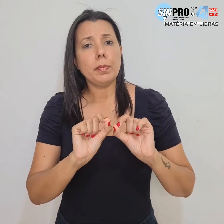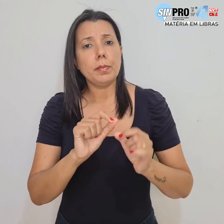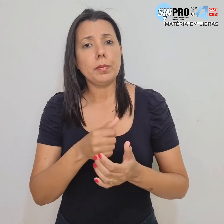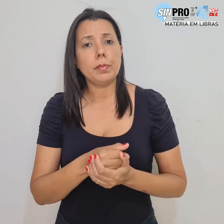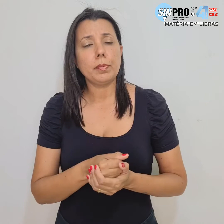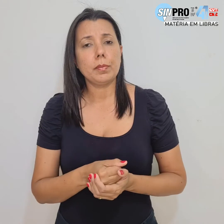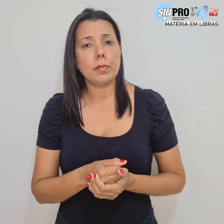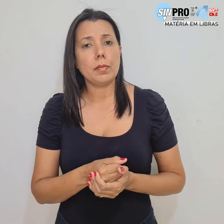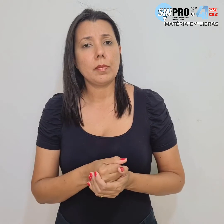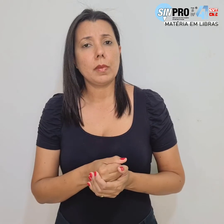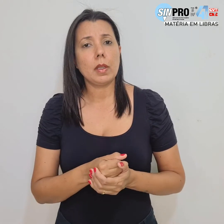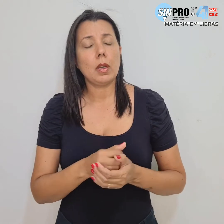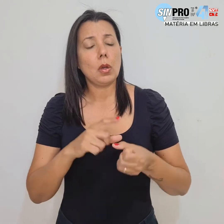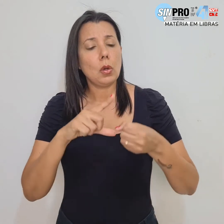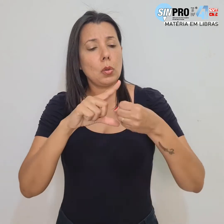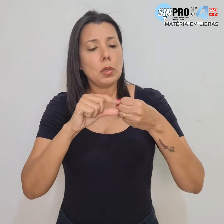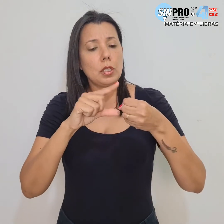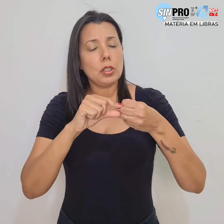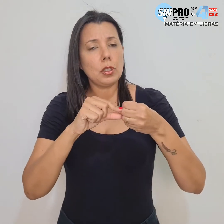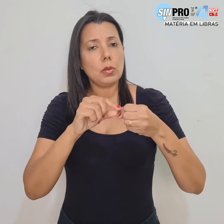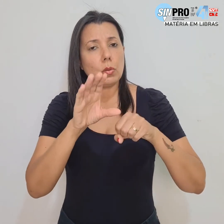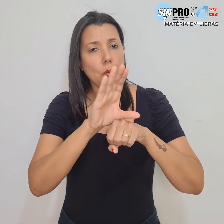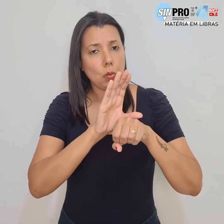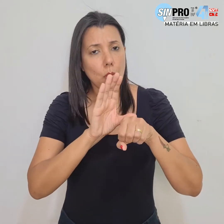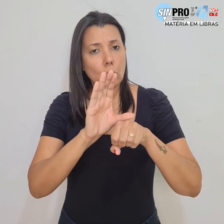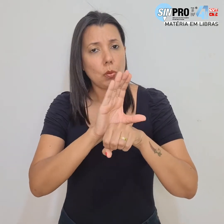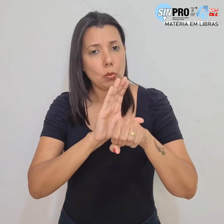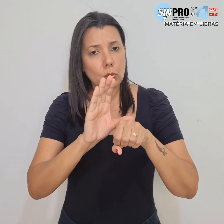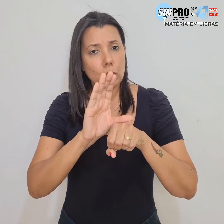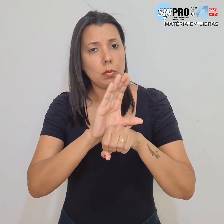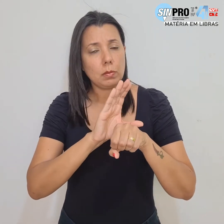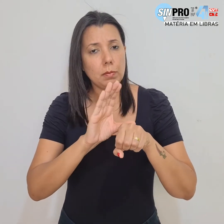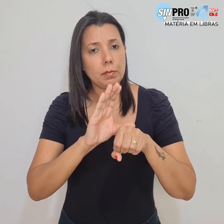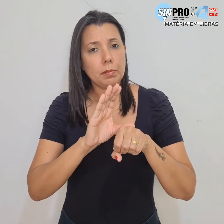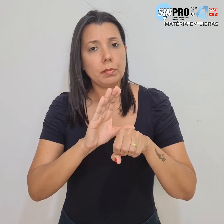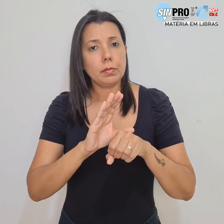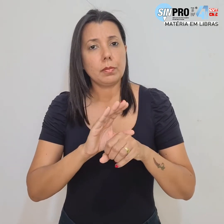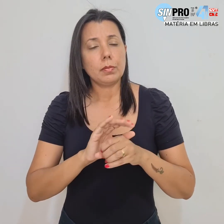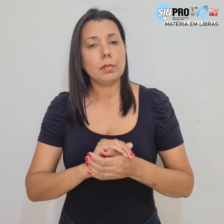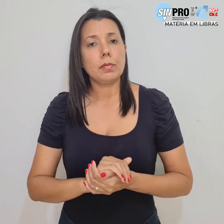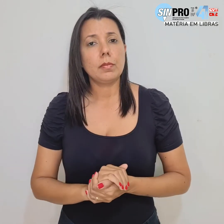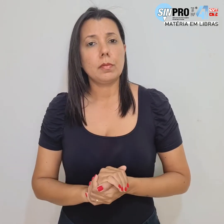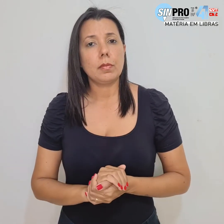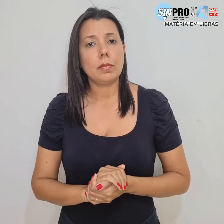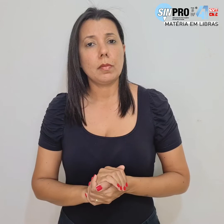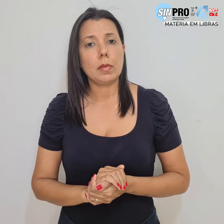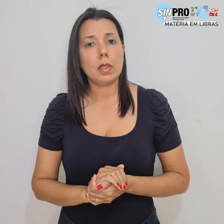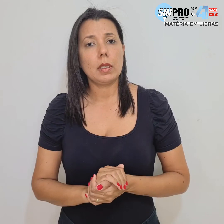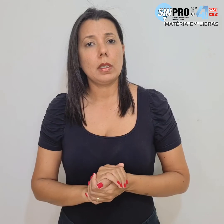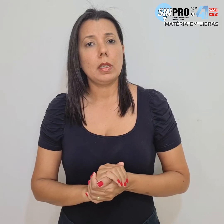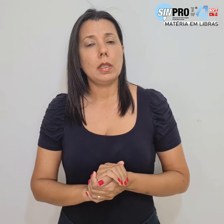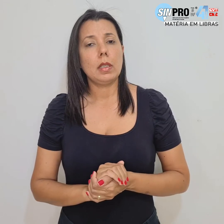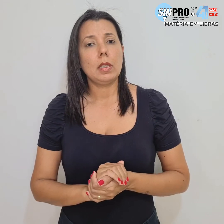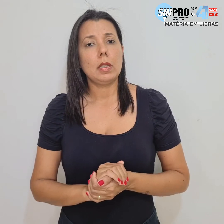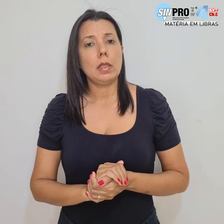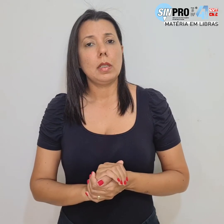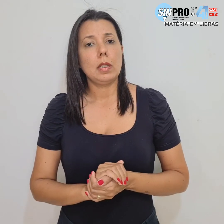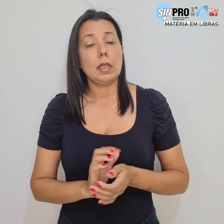os artigos constitucionais que regulamentam o ingresso e a